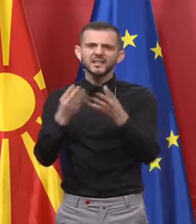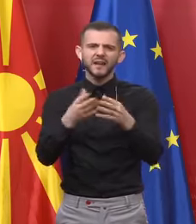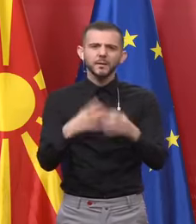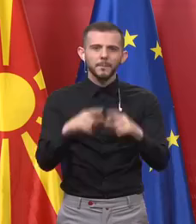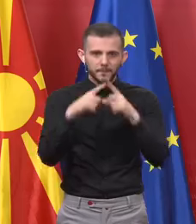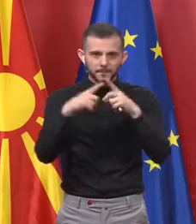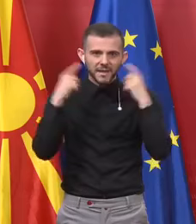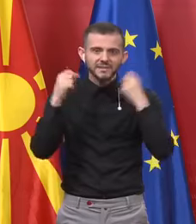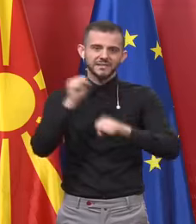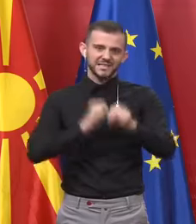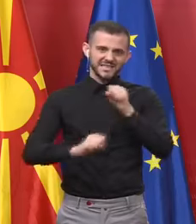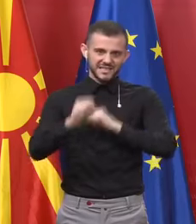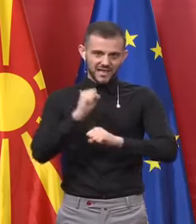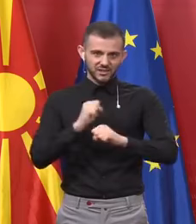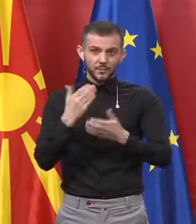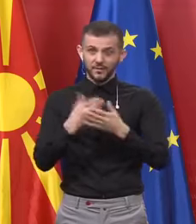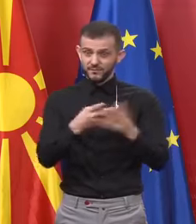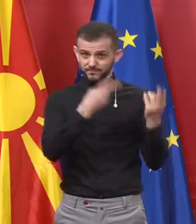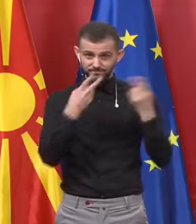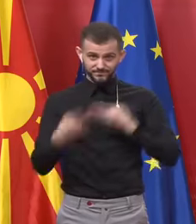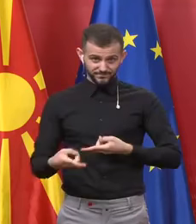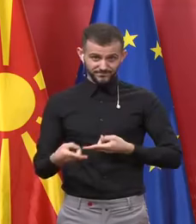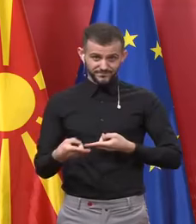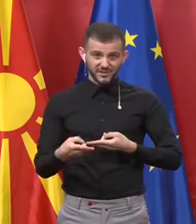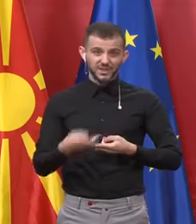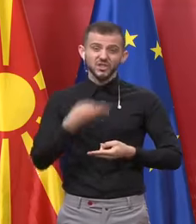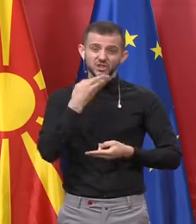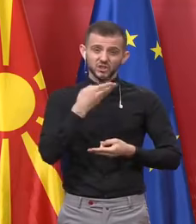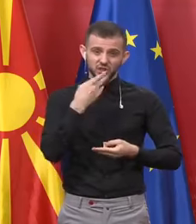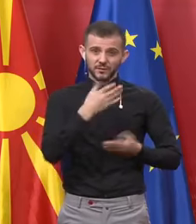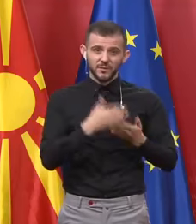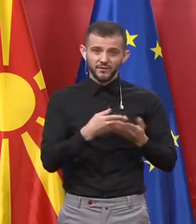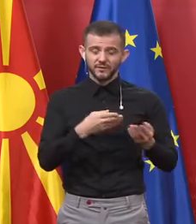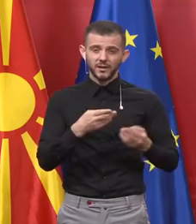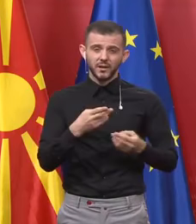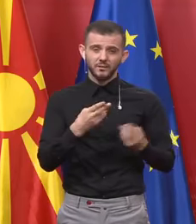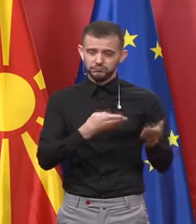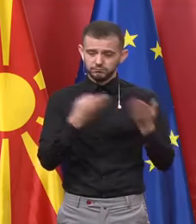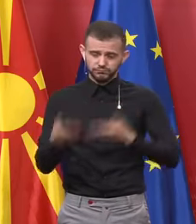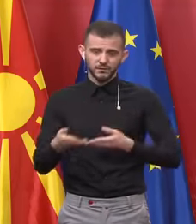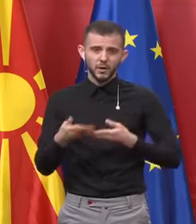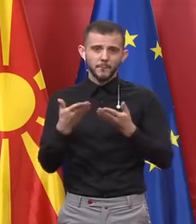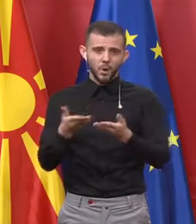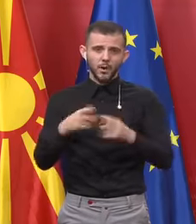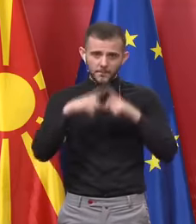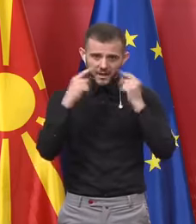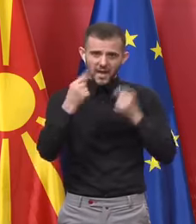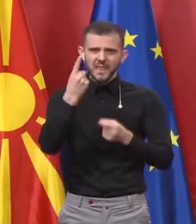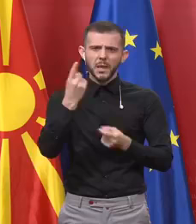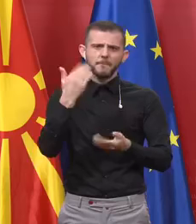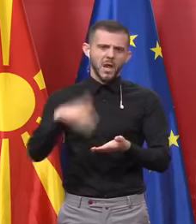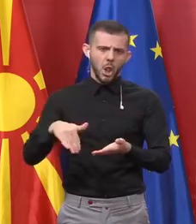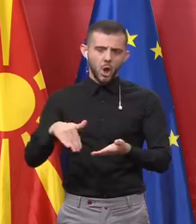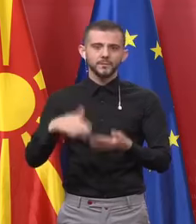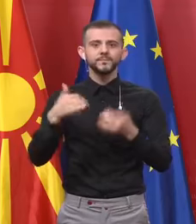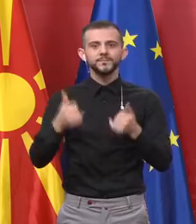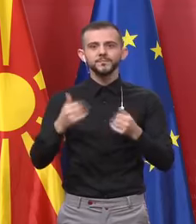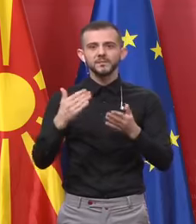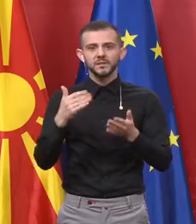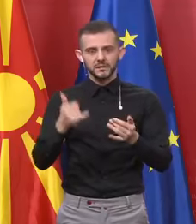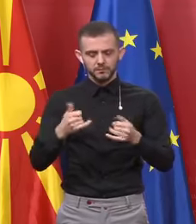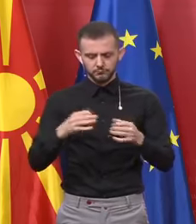што заштитите на маски кои што стигнаа како донација од Чешката република, тоа се 1 милион маски и тие ќе бидат дистрибуирани